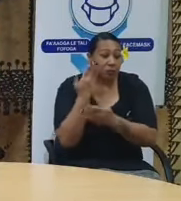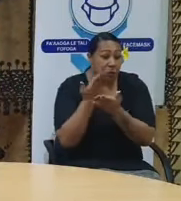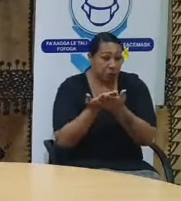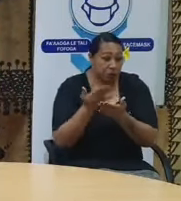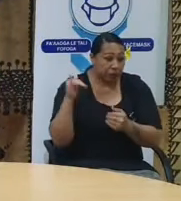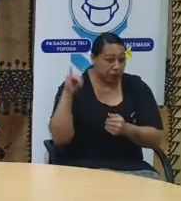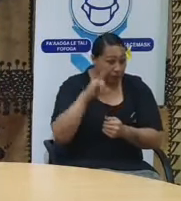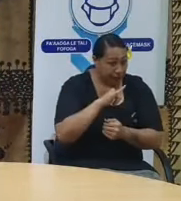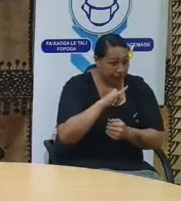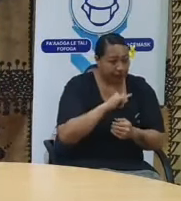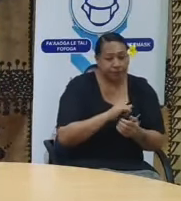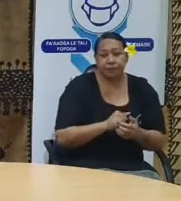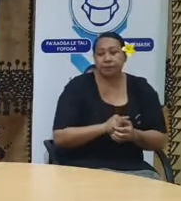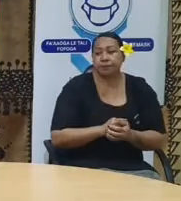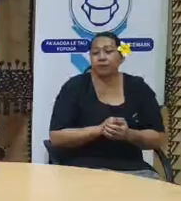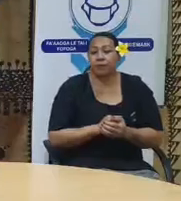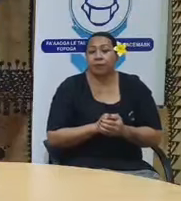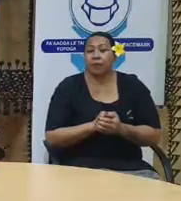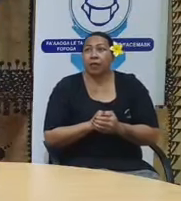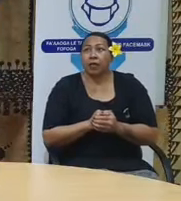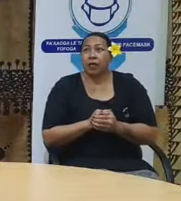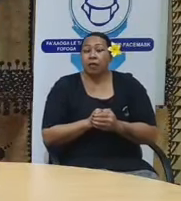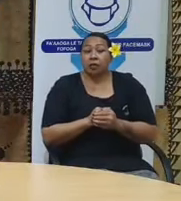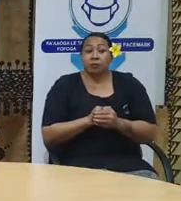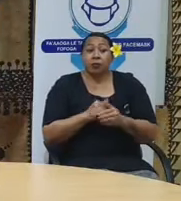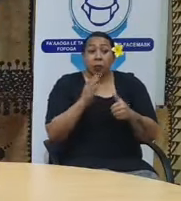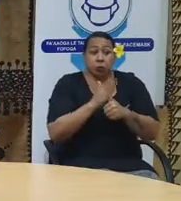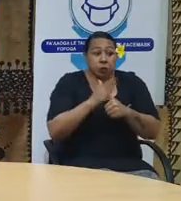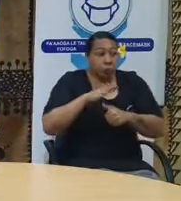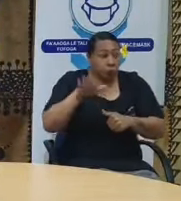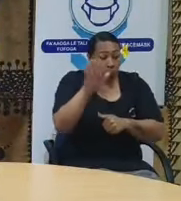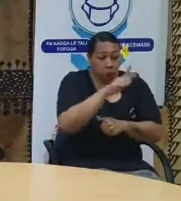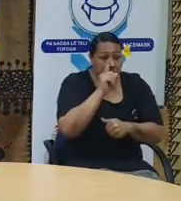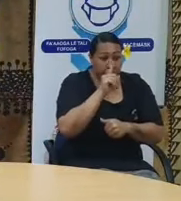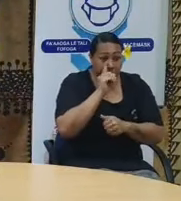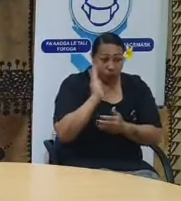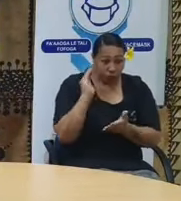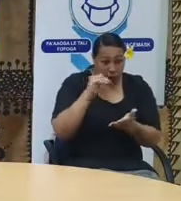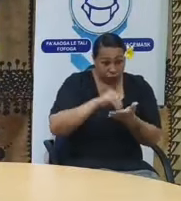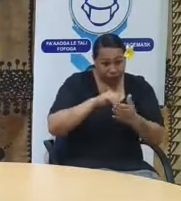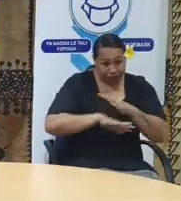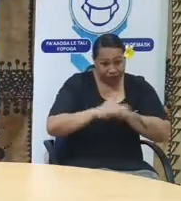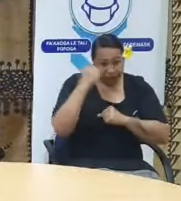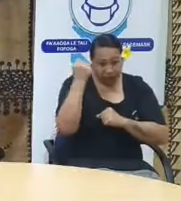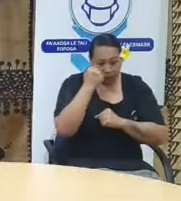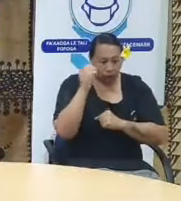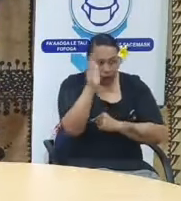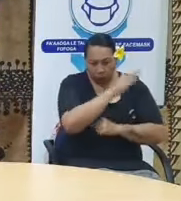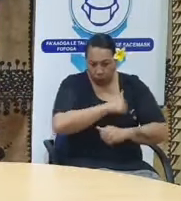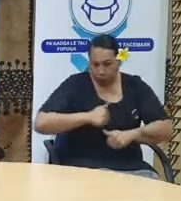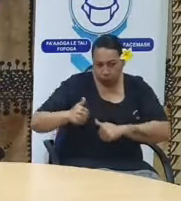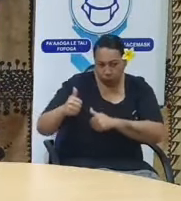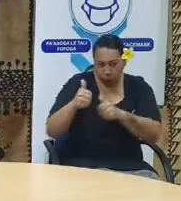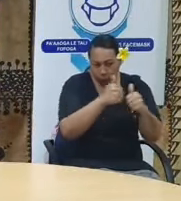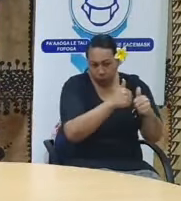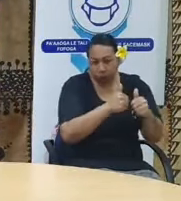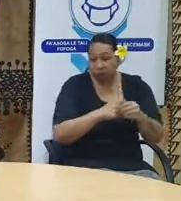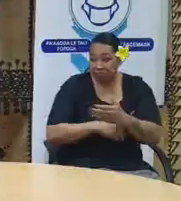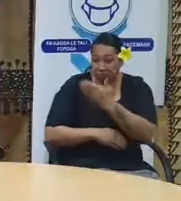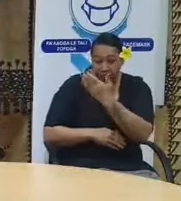ile le ba ale ia mai oro no ia la to uma ia stain fo ia ona fa la tele le ia le fio mai fa ton siri